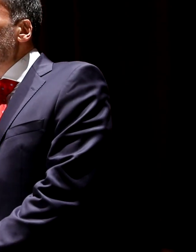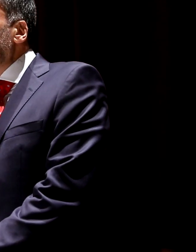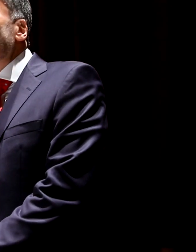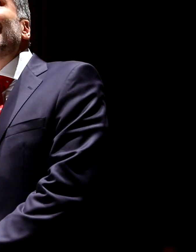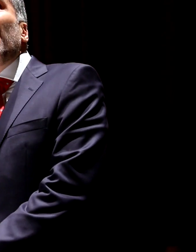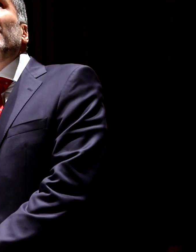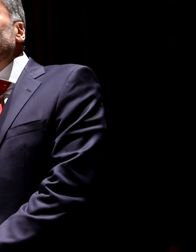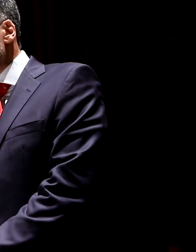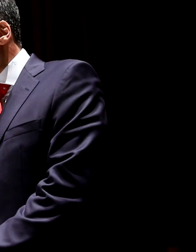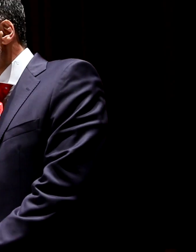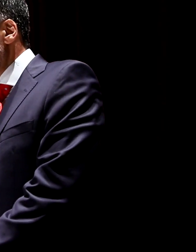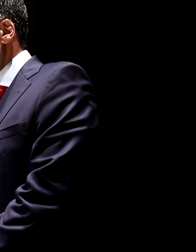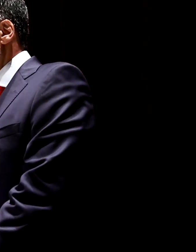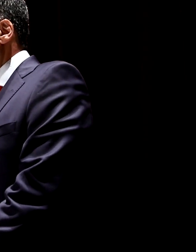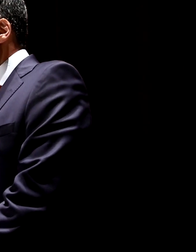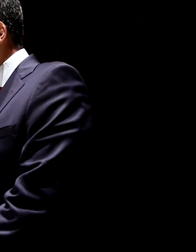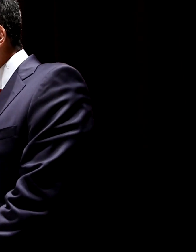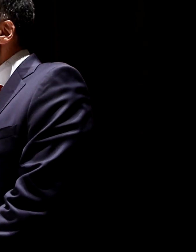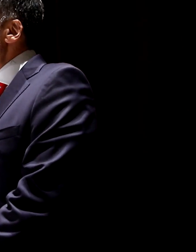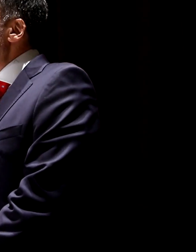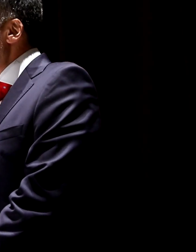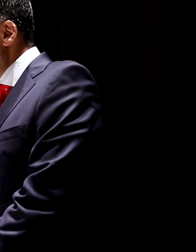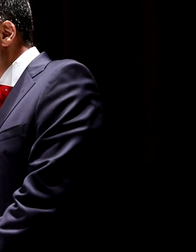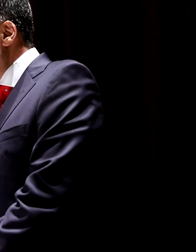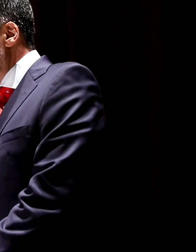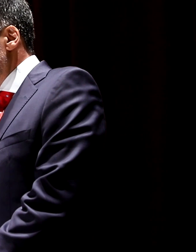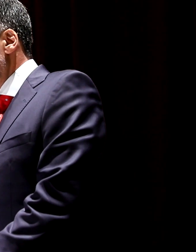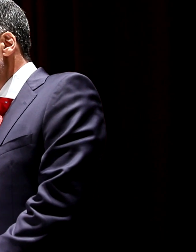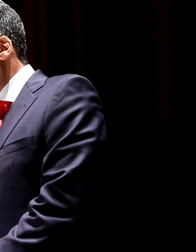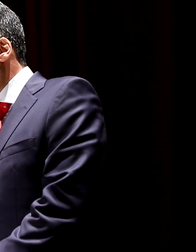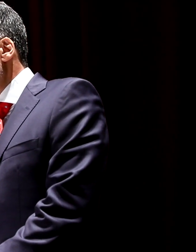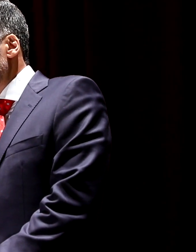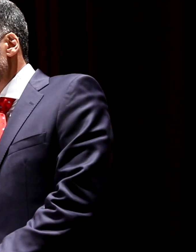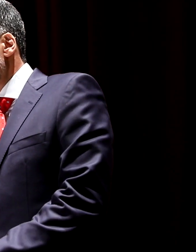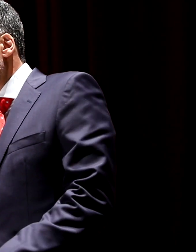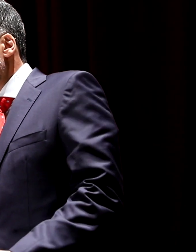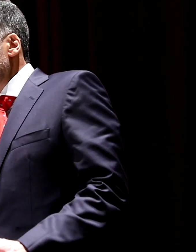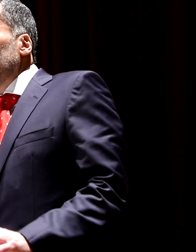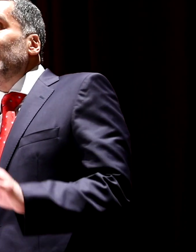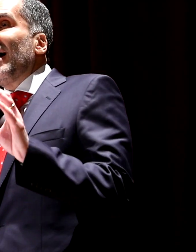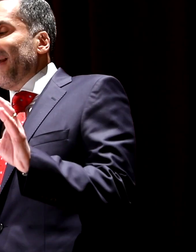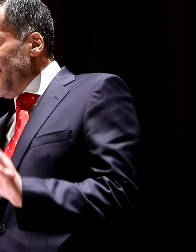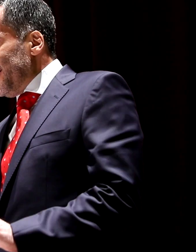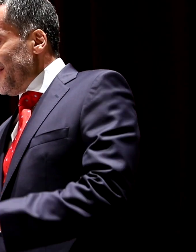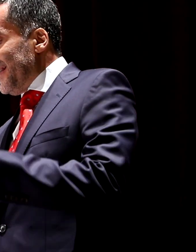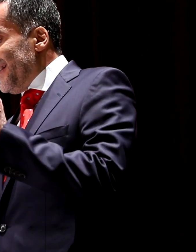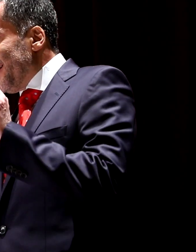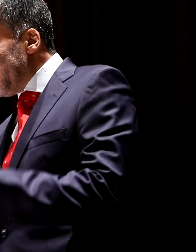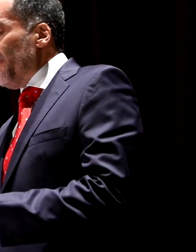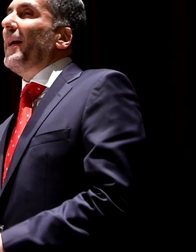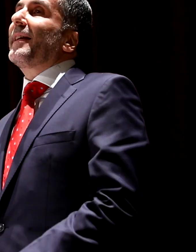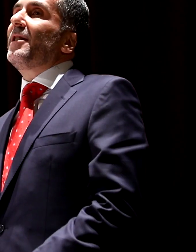minha especial gratidão aos membros e servidores do meu gabinete e àqueles